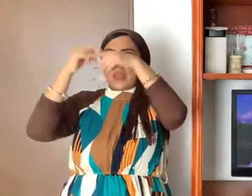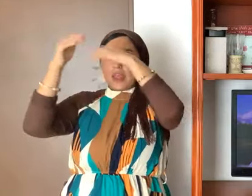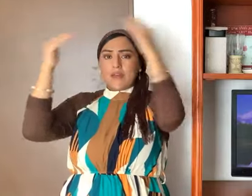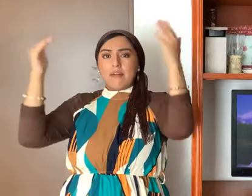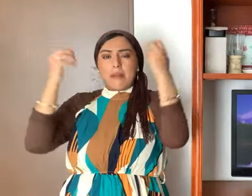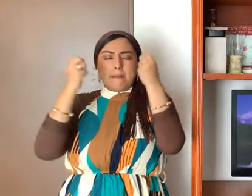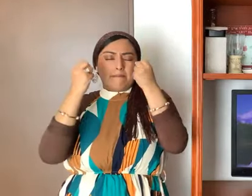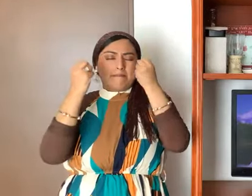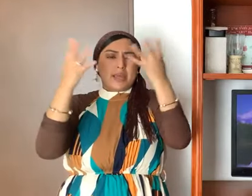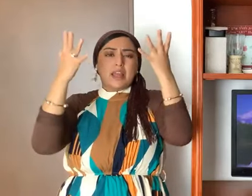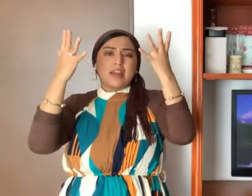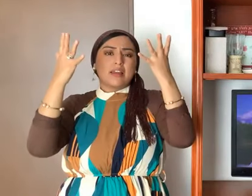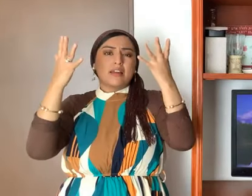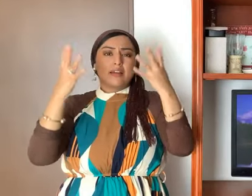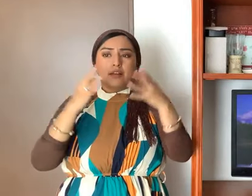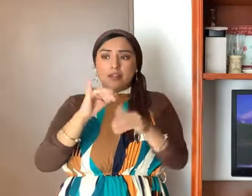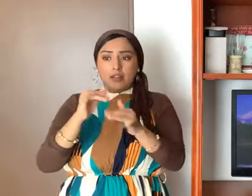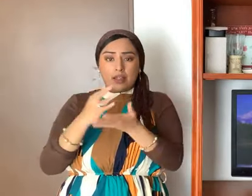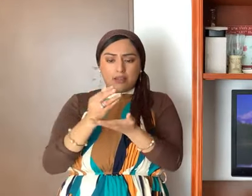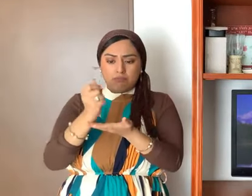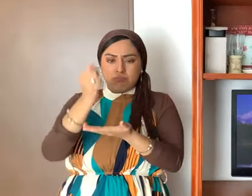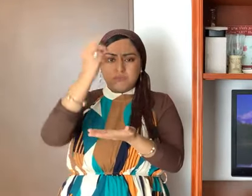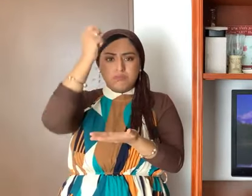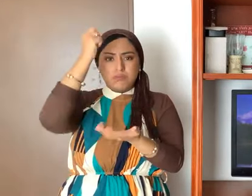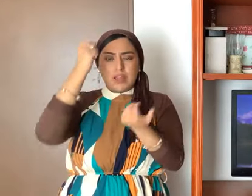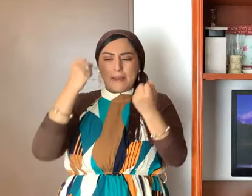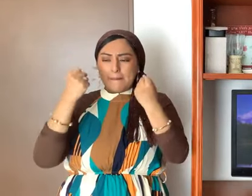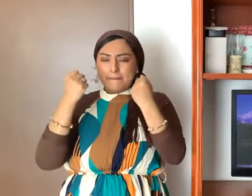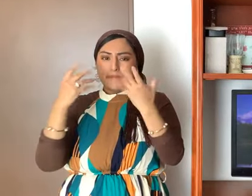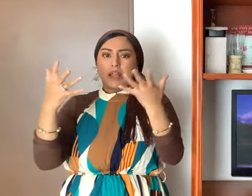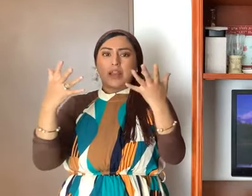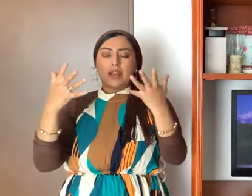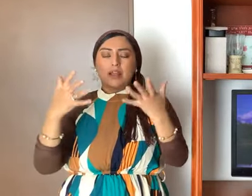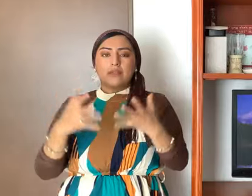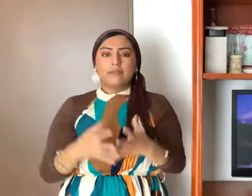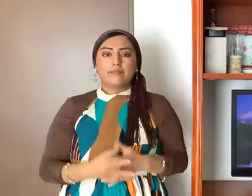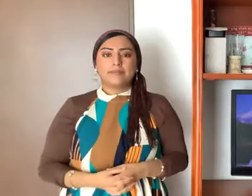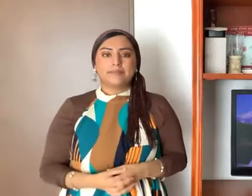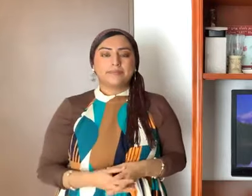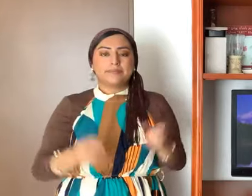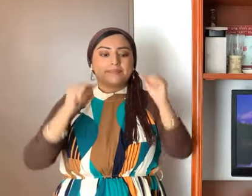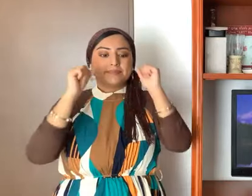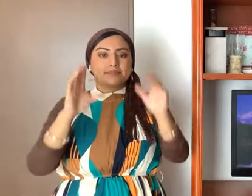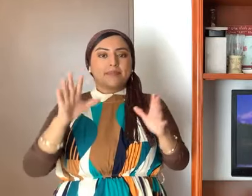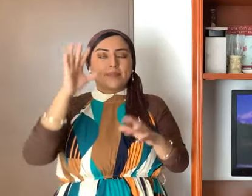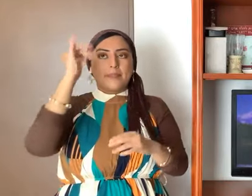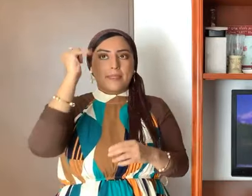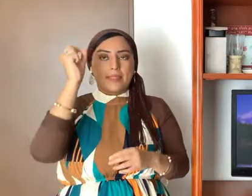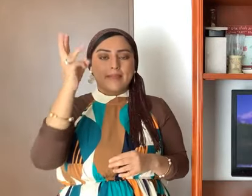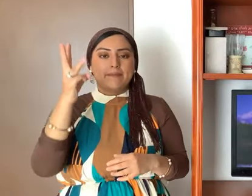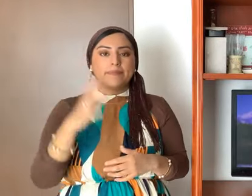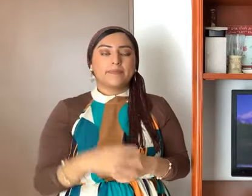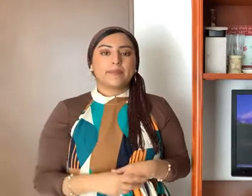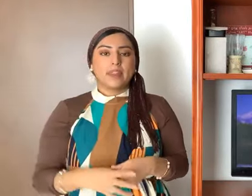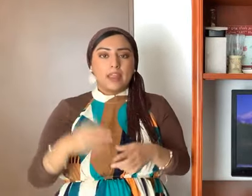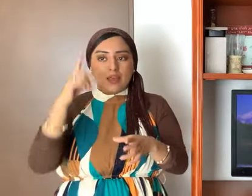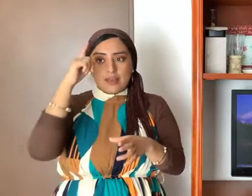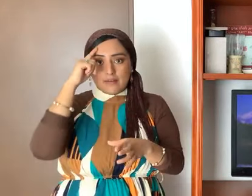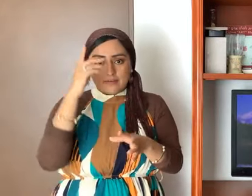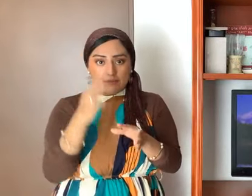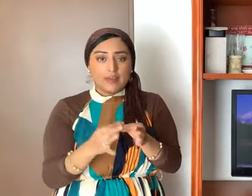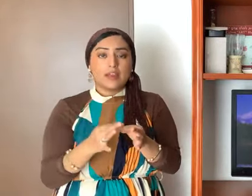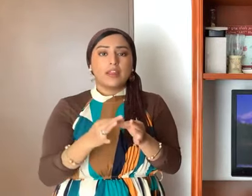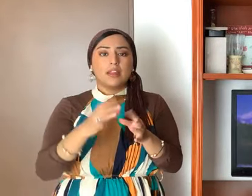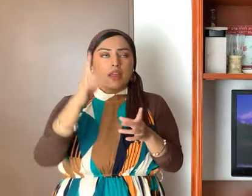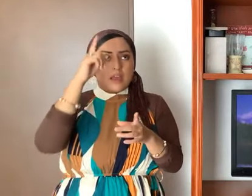en multitud y como la arena innumerable que está a la orilla del mar. Bendito es Yahshua Mashiach. La fe,